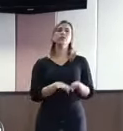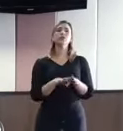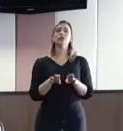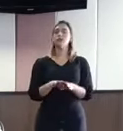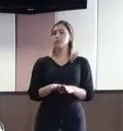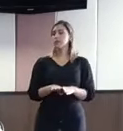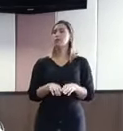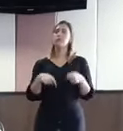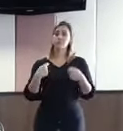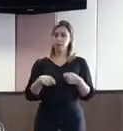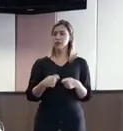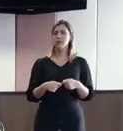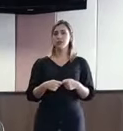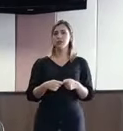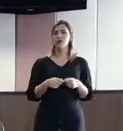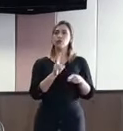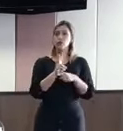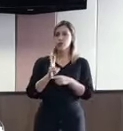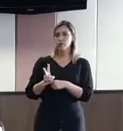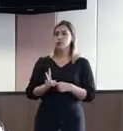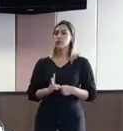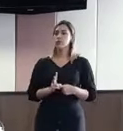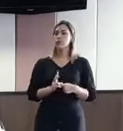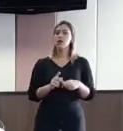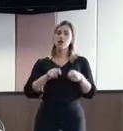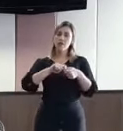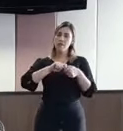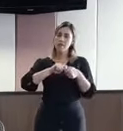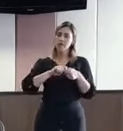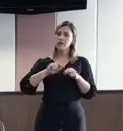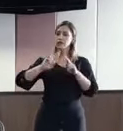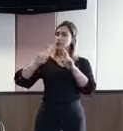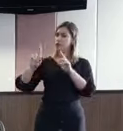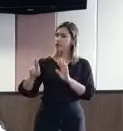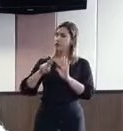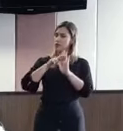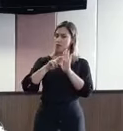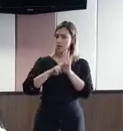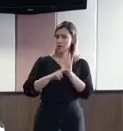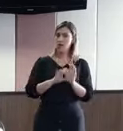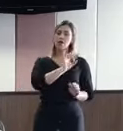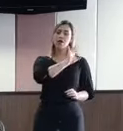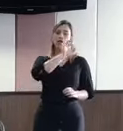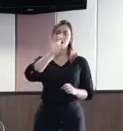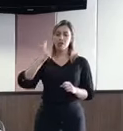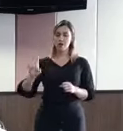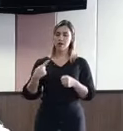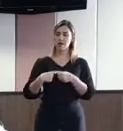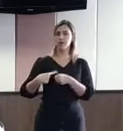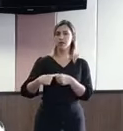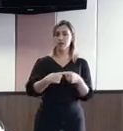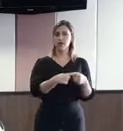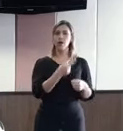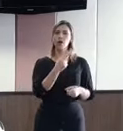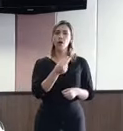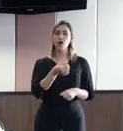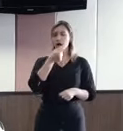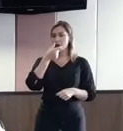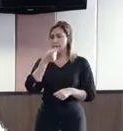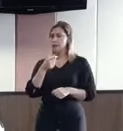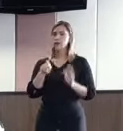aí nós temos que ter o cuidado para dar o tratamento específico, o remédio específico para essas